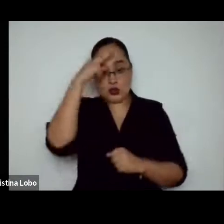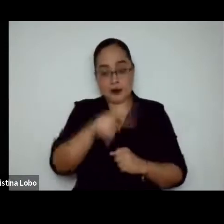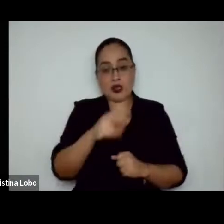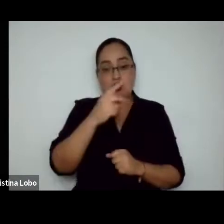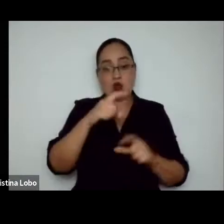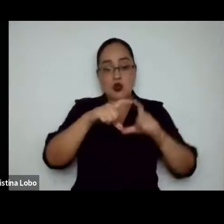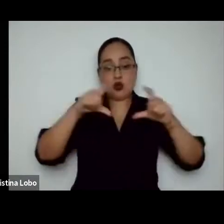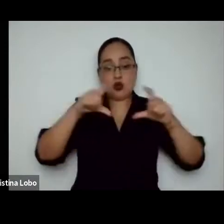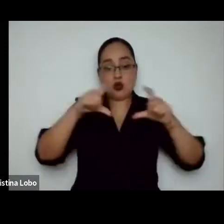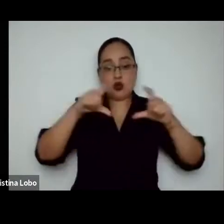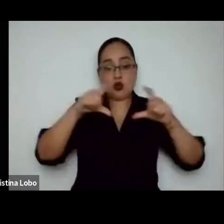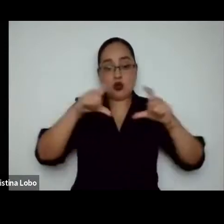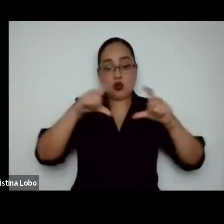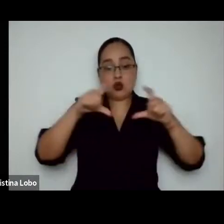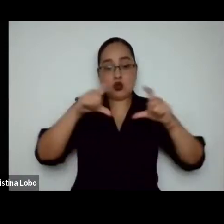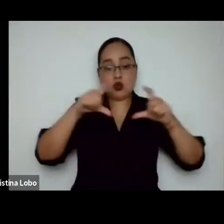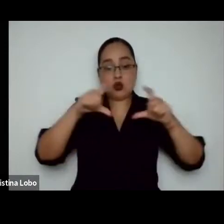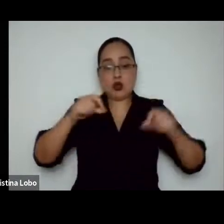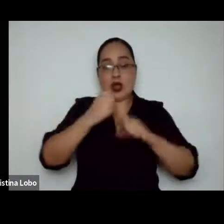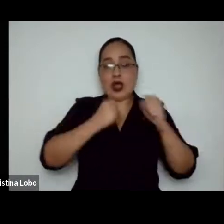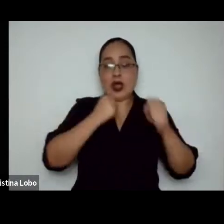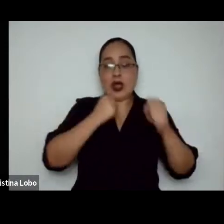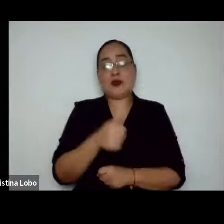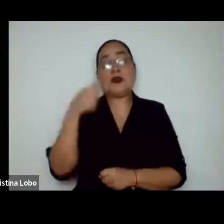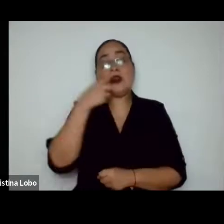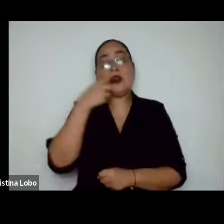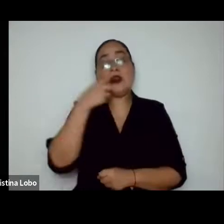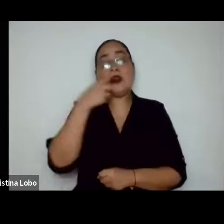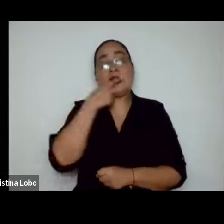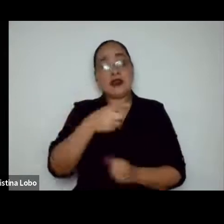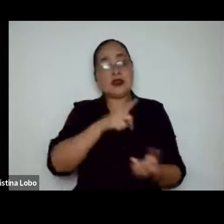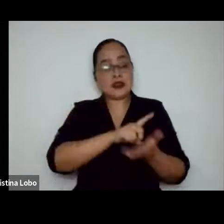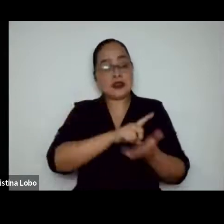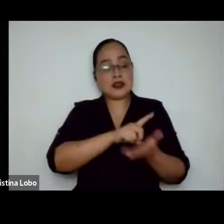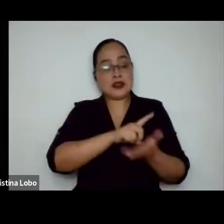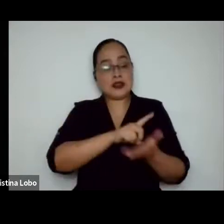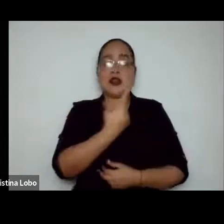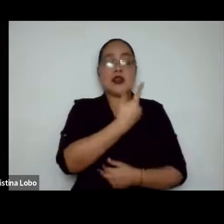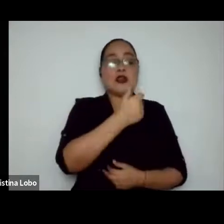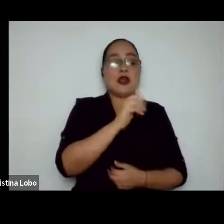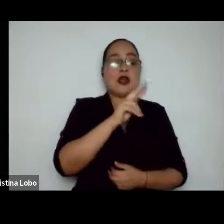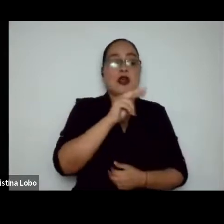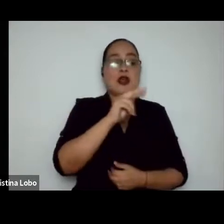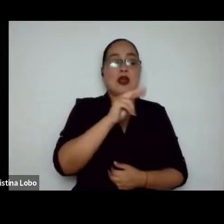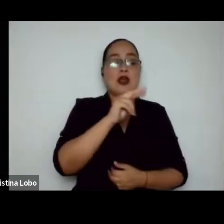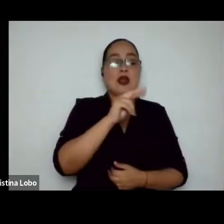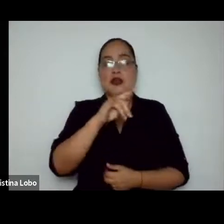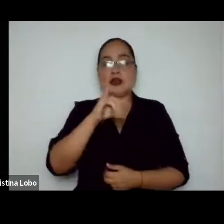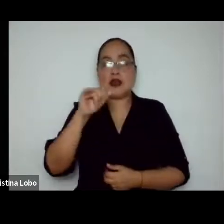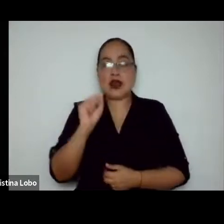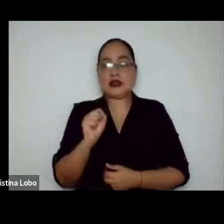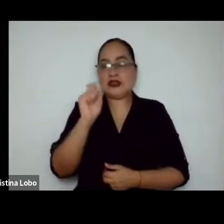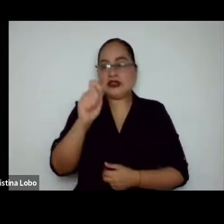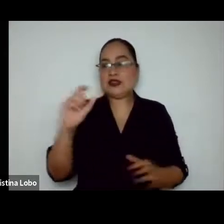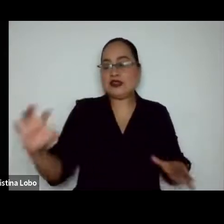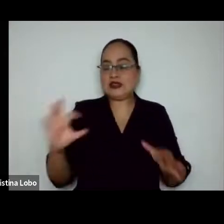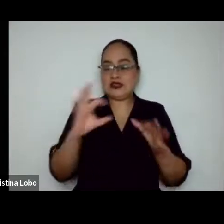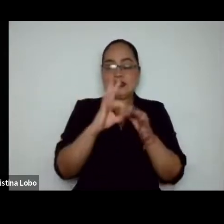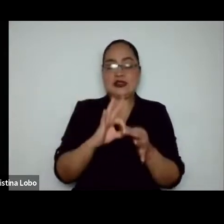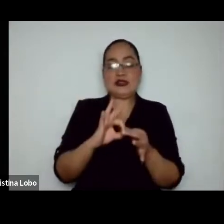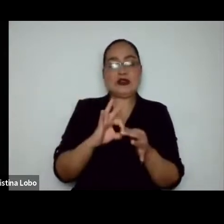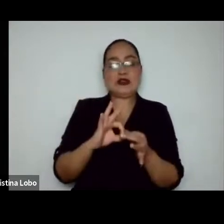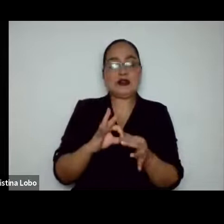2011, habla de los derechos humanos y sus garantías, ¿no? Entonces adoptó una terminología propia, digamos, del derecho internacional de los derechos